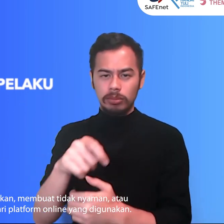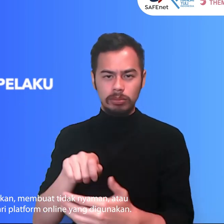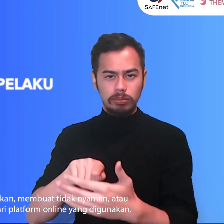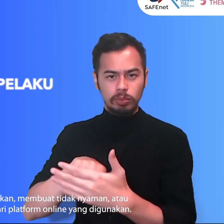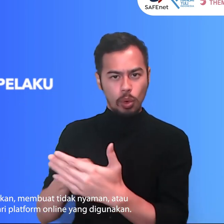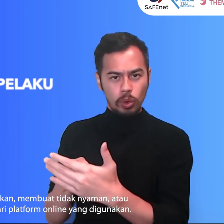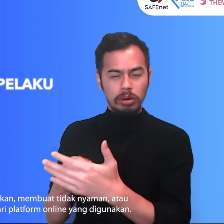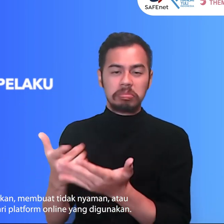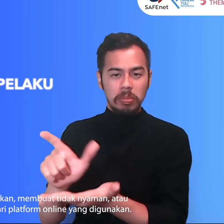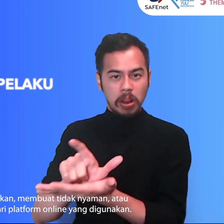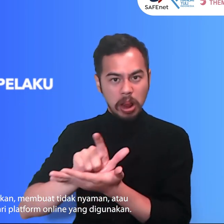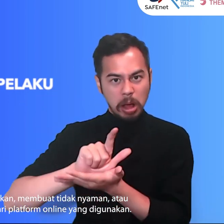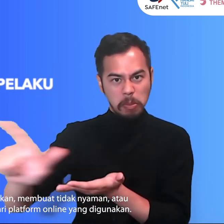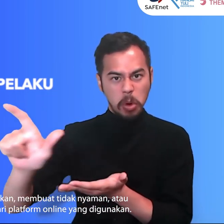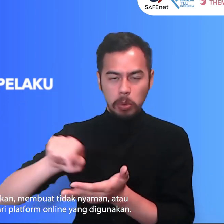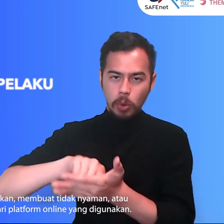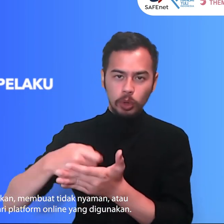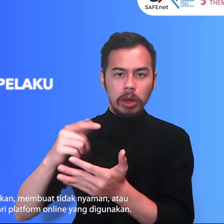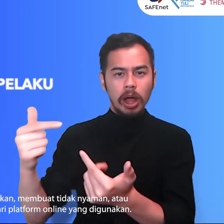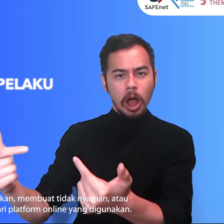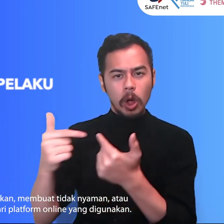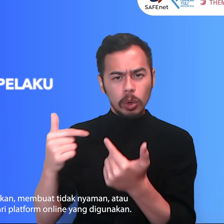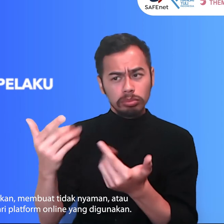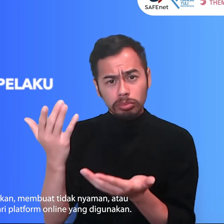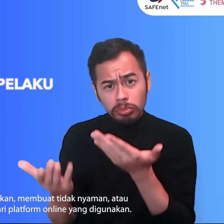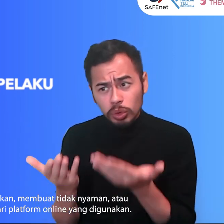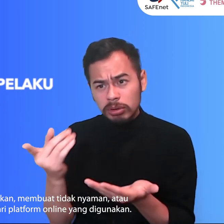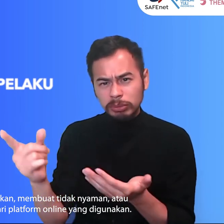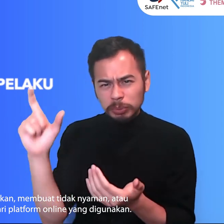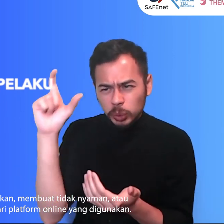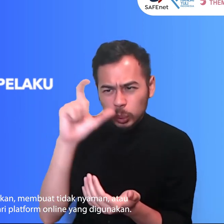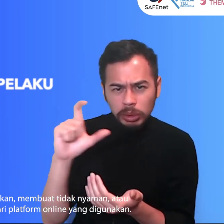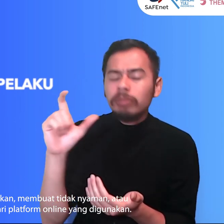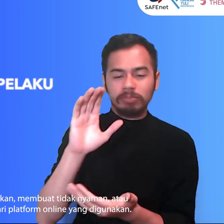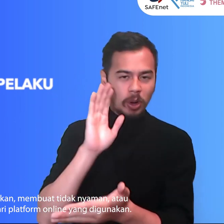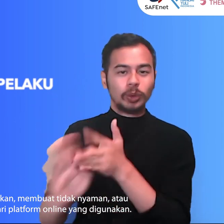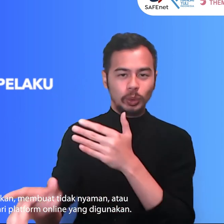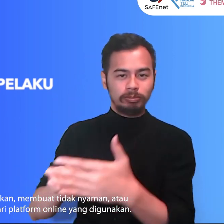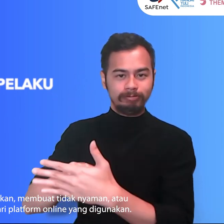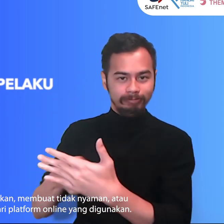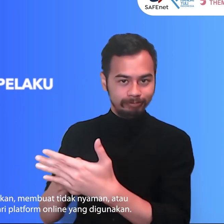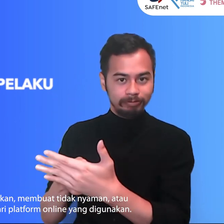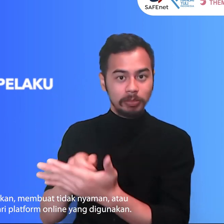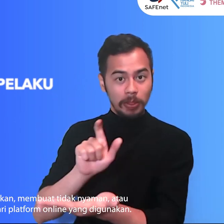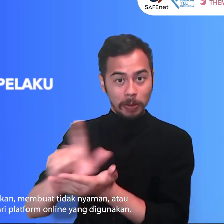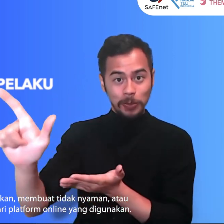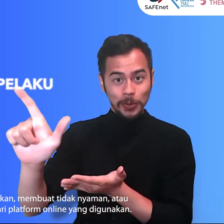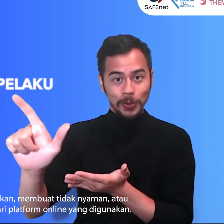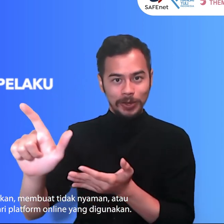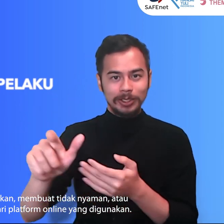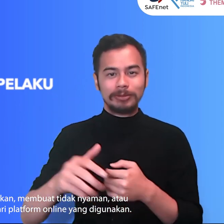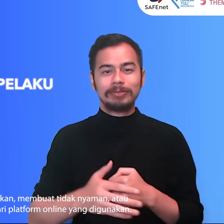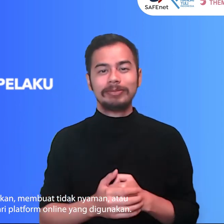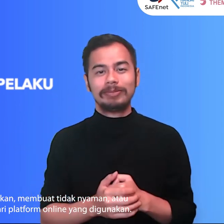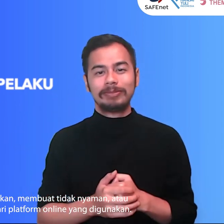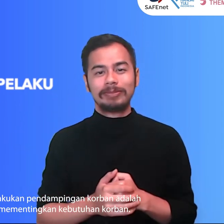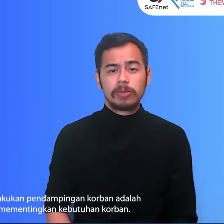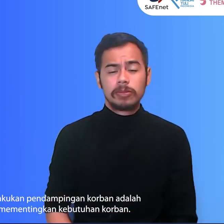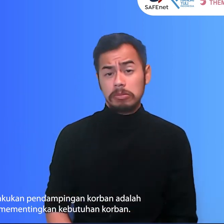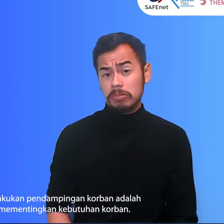pelaku atau akun-akun yang dianggap atau telah mencurigakan membuat tidak nyaman atau mengintimidasi diri dari platform